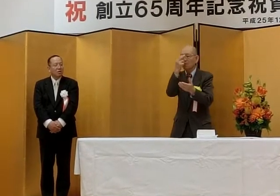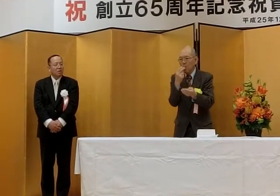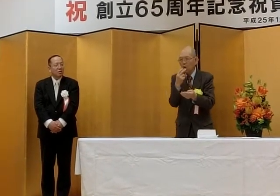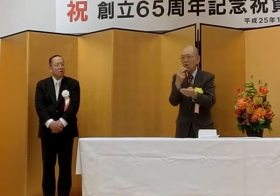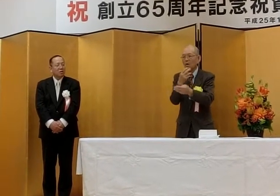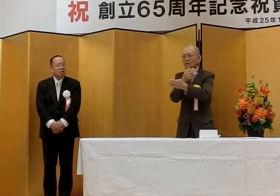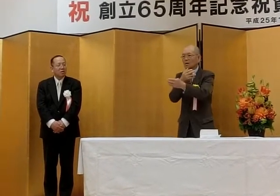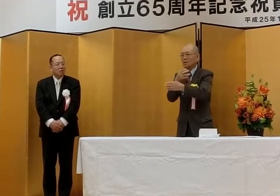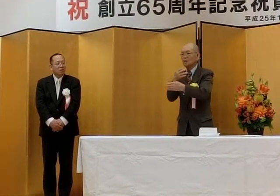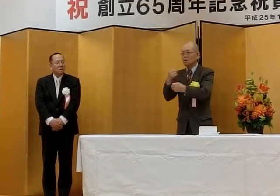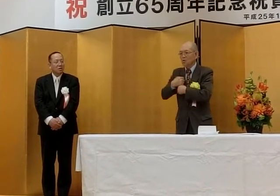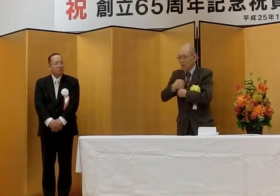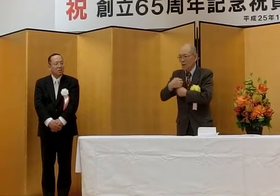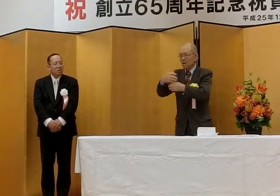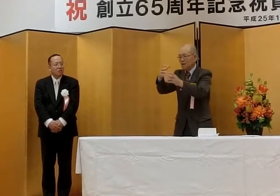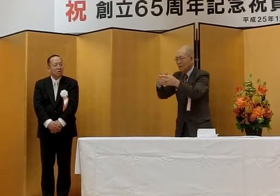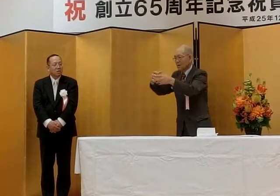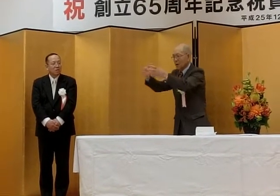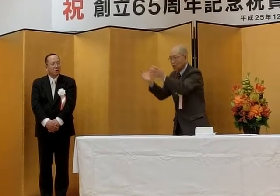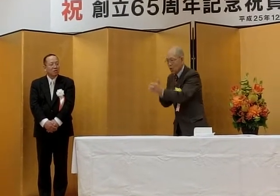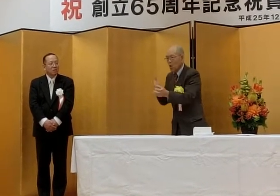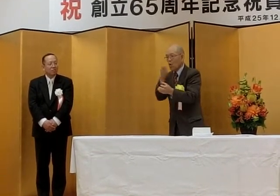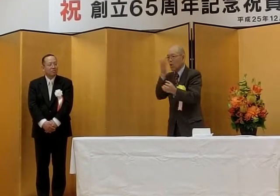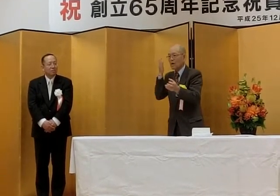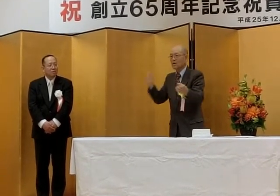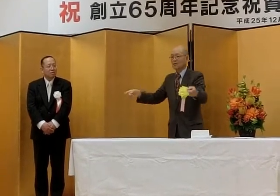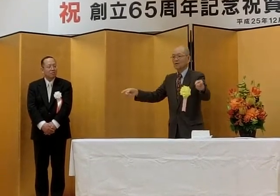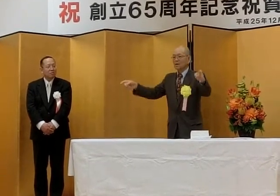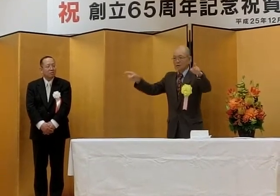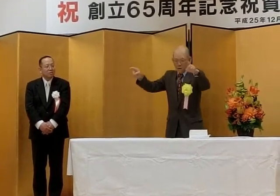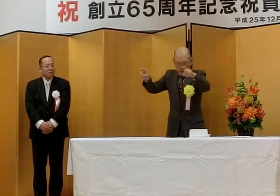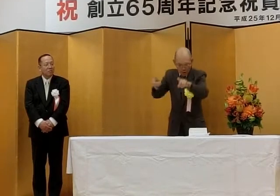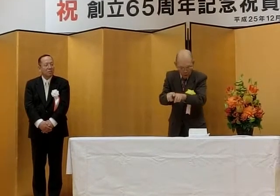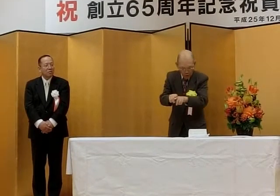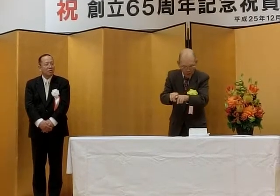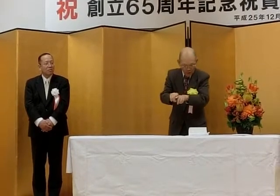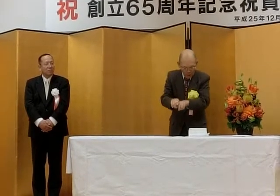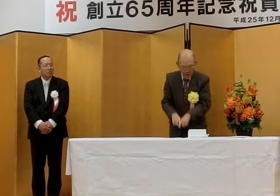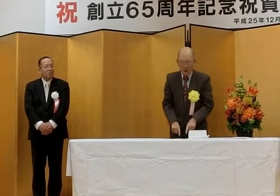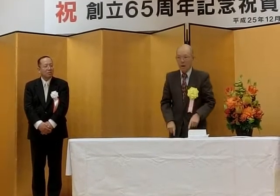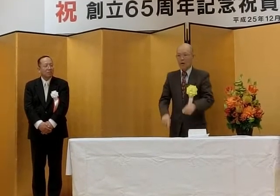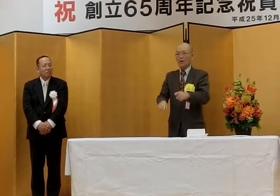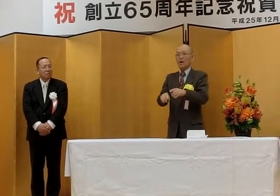障害者団体、まあ、聞こえないからもう肢体不自由などと一緒に